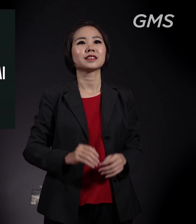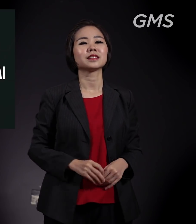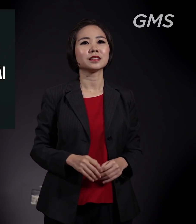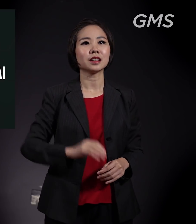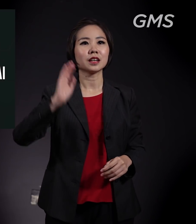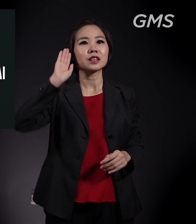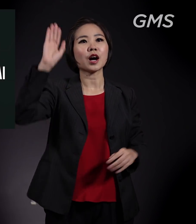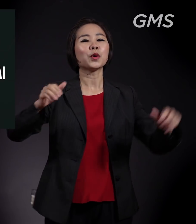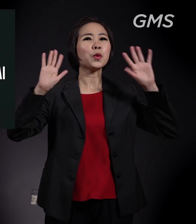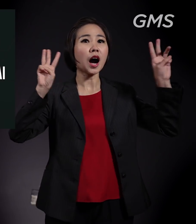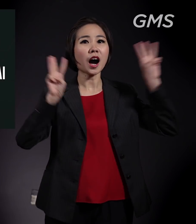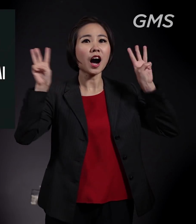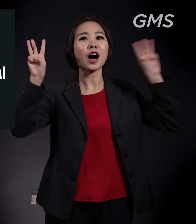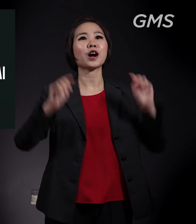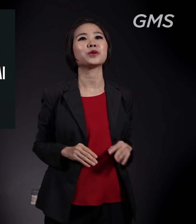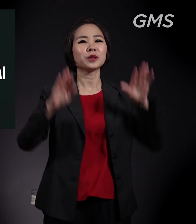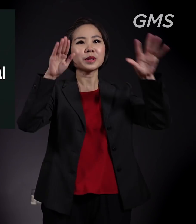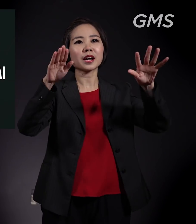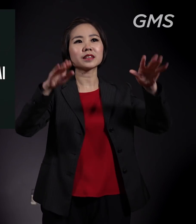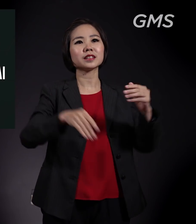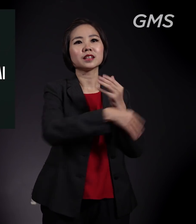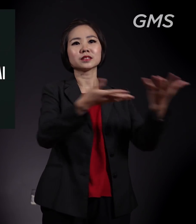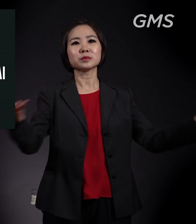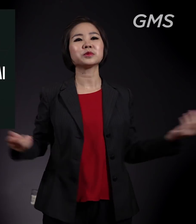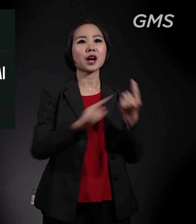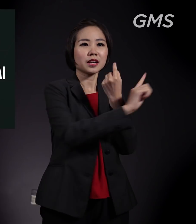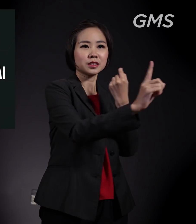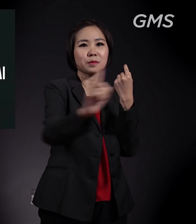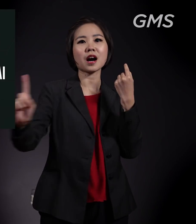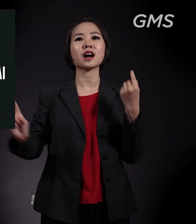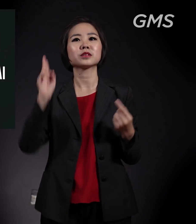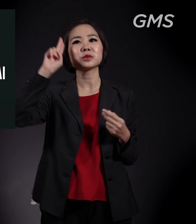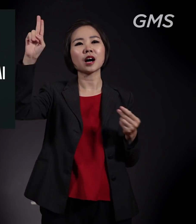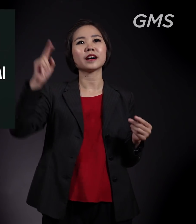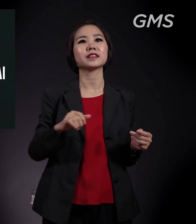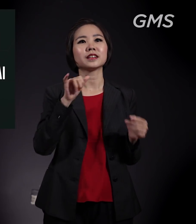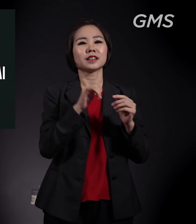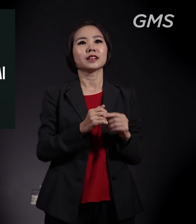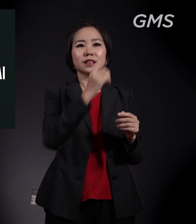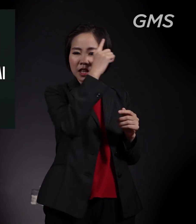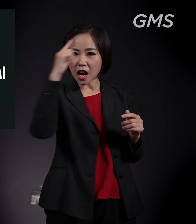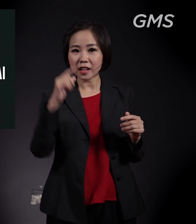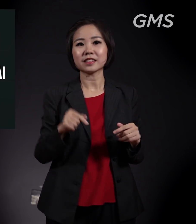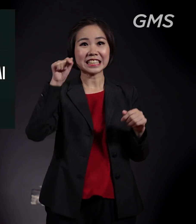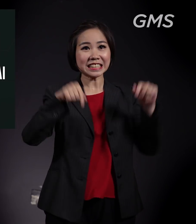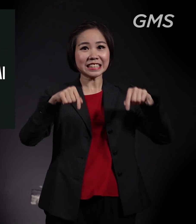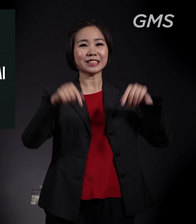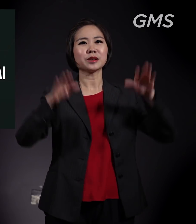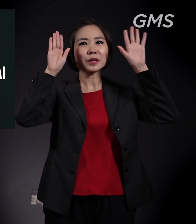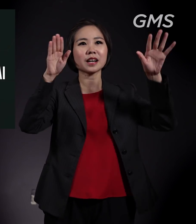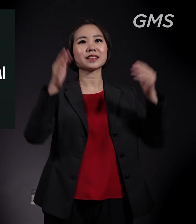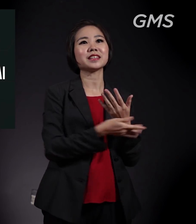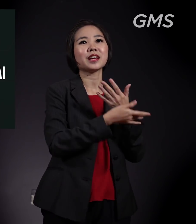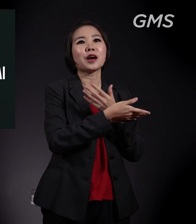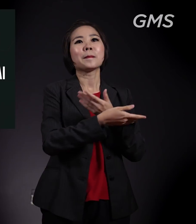Berkati setiap jemaat Tuhan, setiap anak-anakmu yang menyaksikan tayangan hari ini. Berkati kehidupan mereka, segala